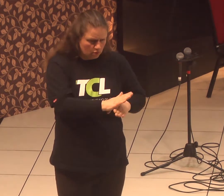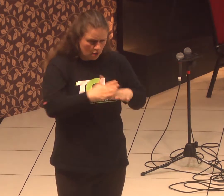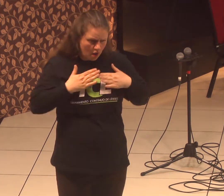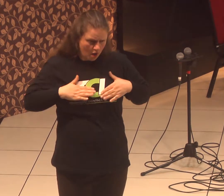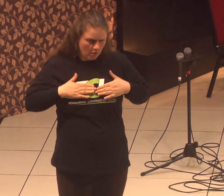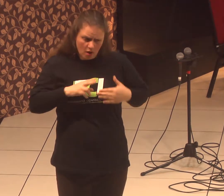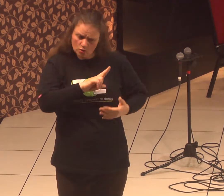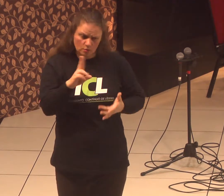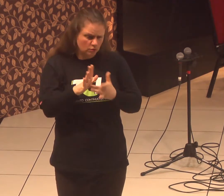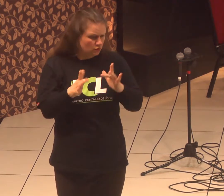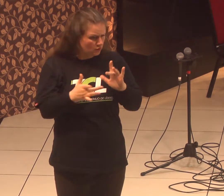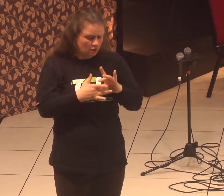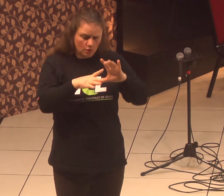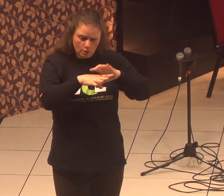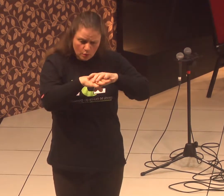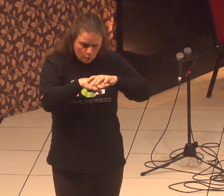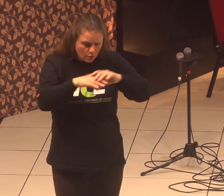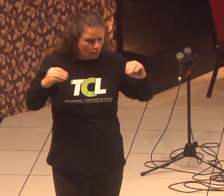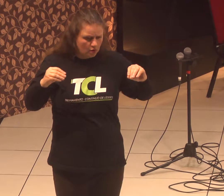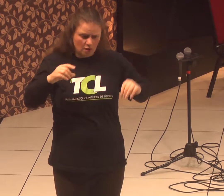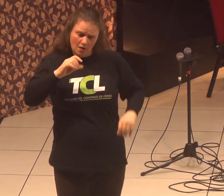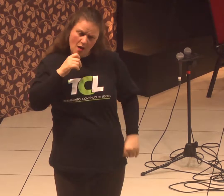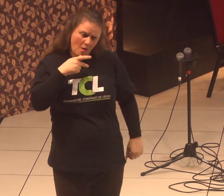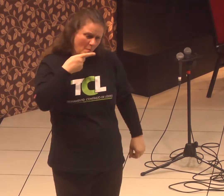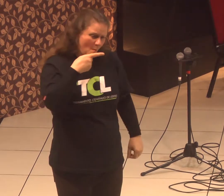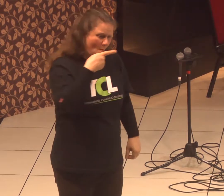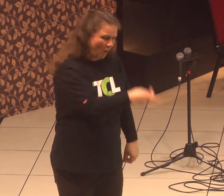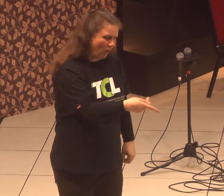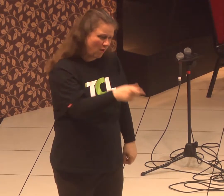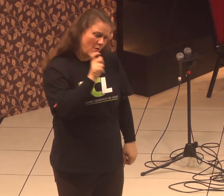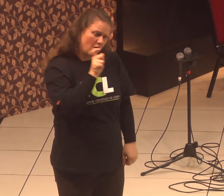em nome de Jesus. Eu declarei uma palavra de cura.